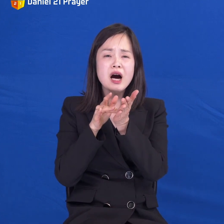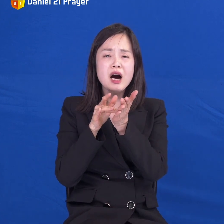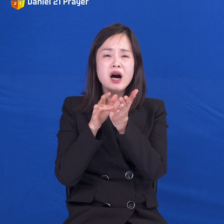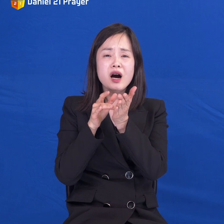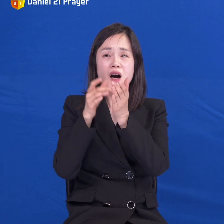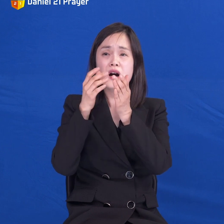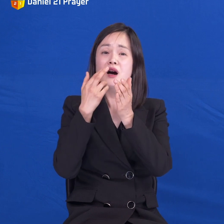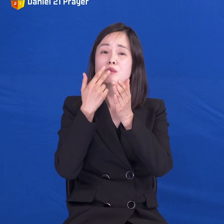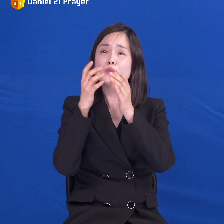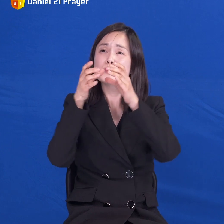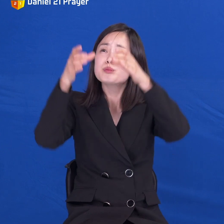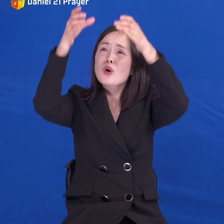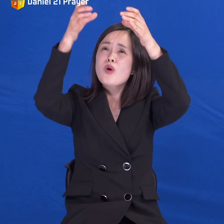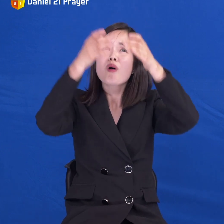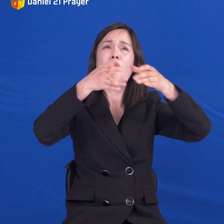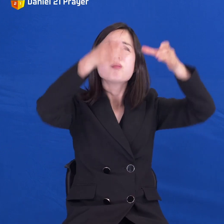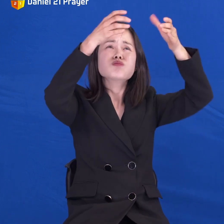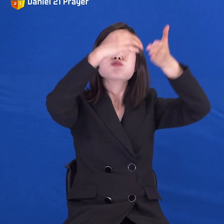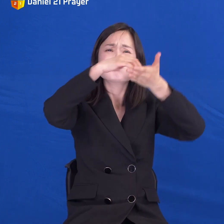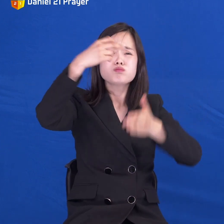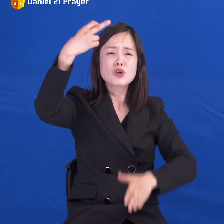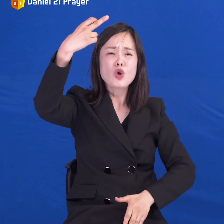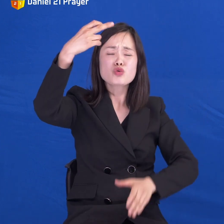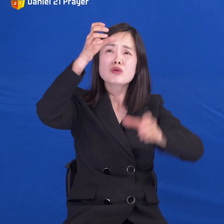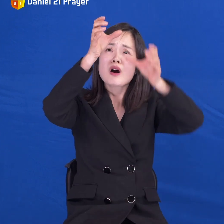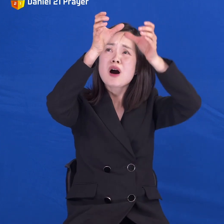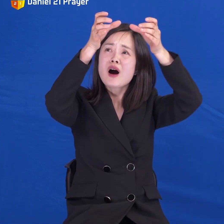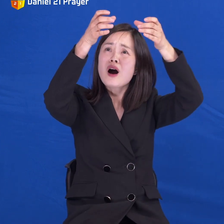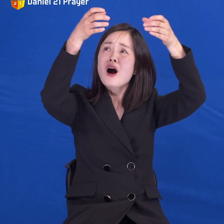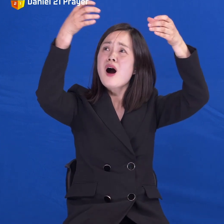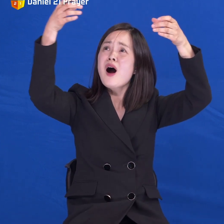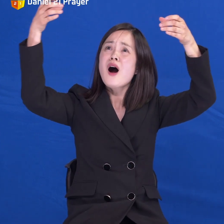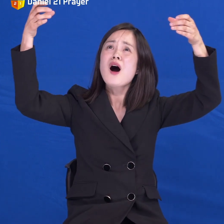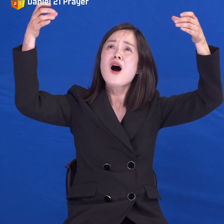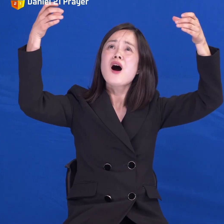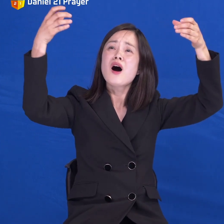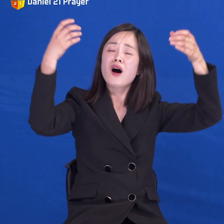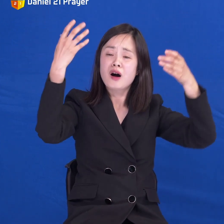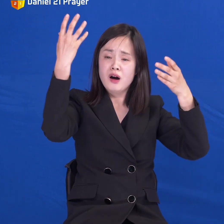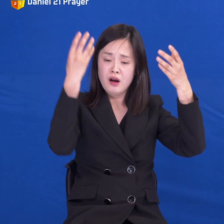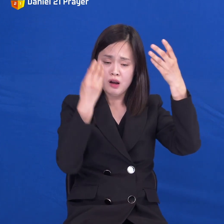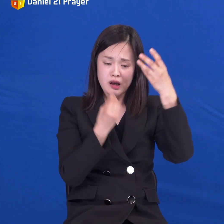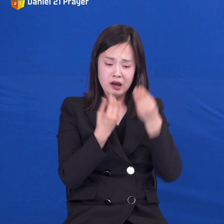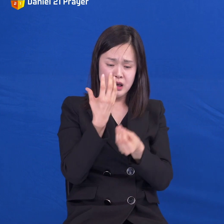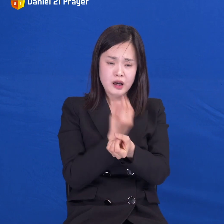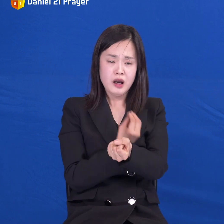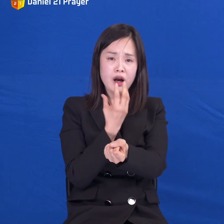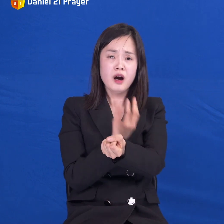그리고 코에는 코충이 꽂혀 있는 거예요. 옆구리에 호수가 꽂혀 있는 거예요. 이게